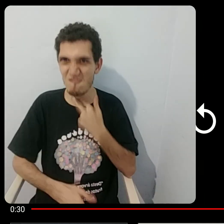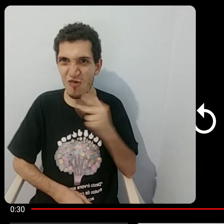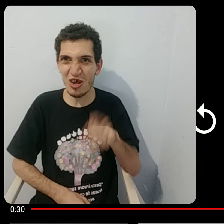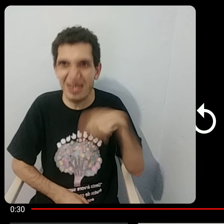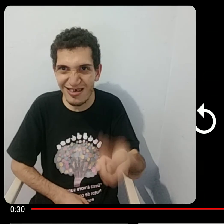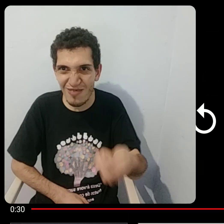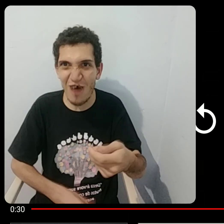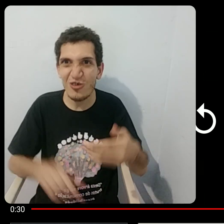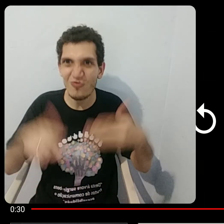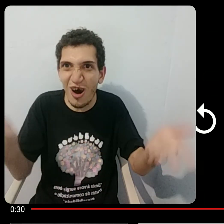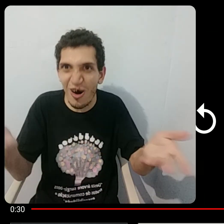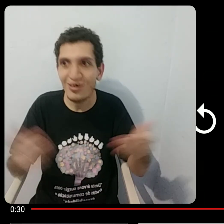pode ir sinal igual.